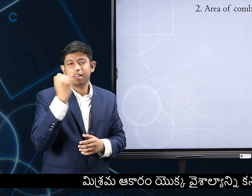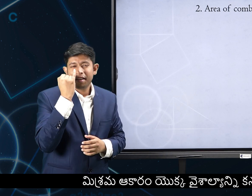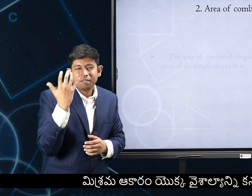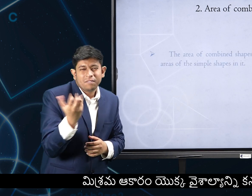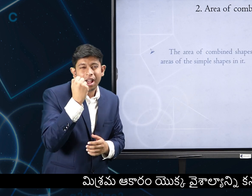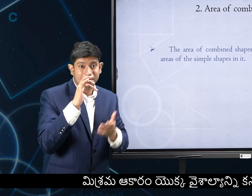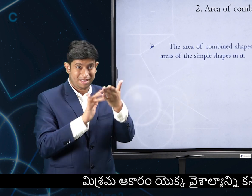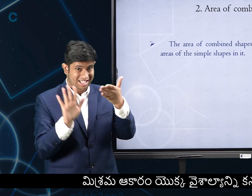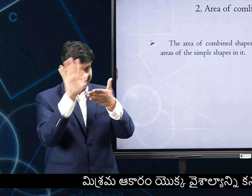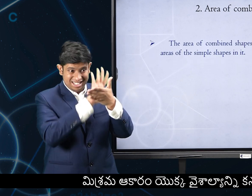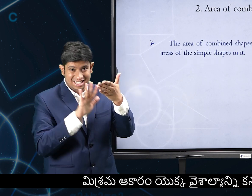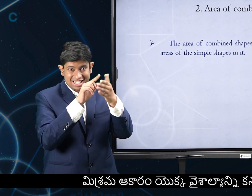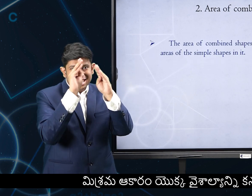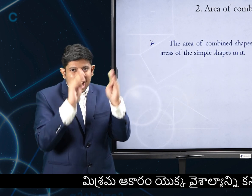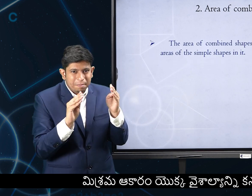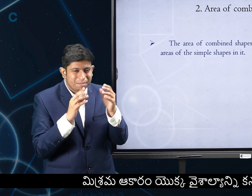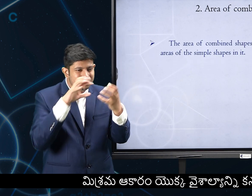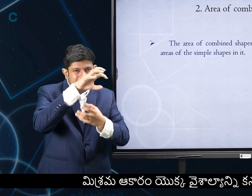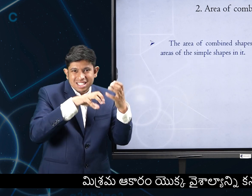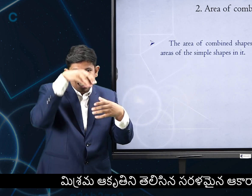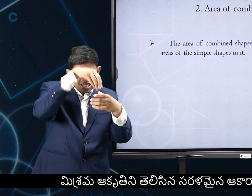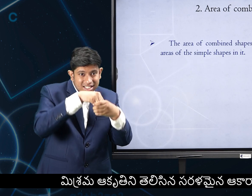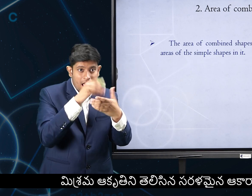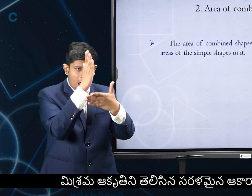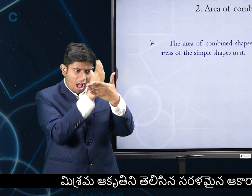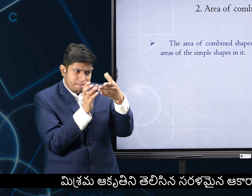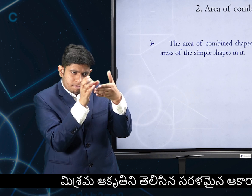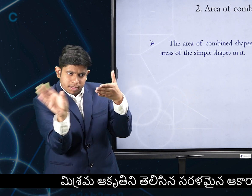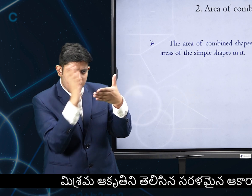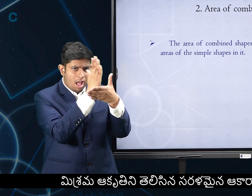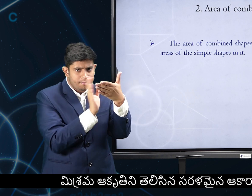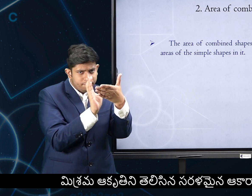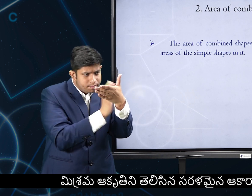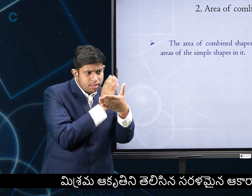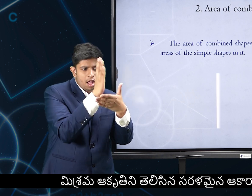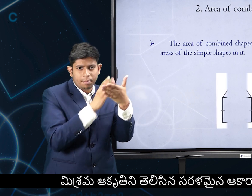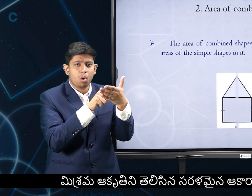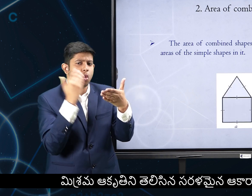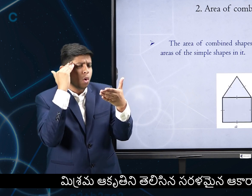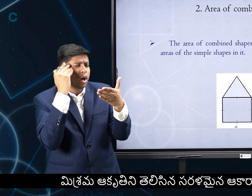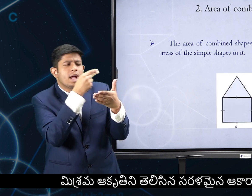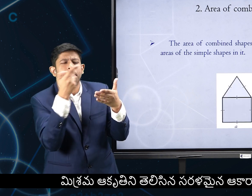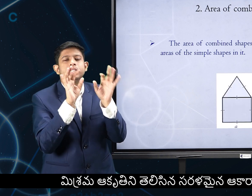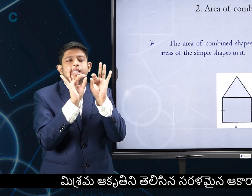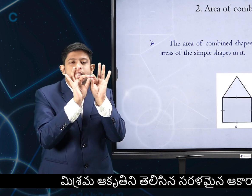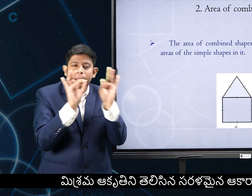మిశ్రమ ఆకారం యొక్క వైశాల్యాన్ని కనుగొనడానికి మిశ్రమ ఆకృతిని తెలిసిన సరళమైన ఆకారాలుగా విభజించి